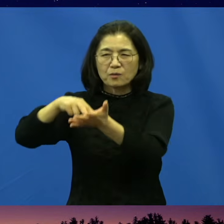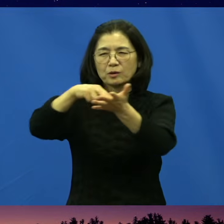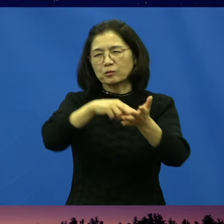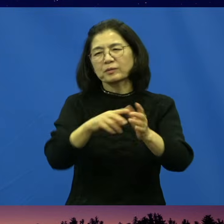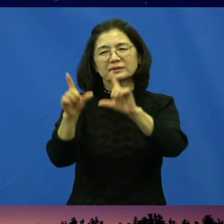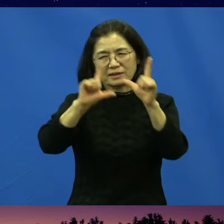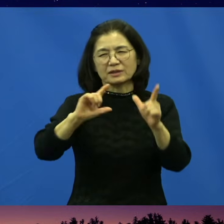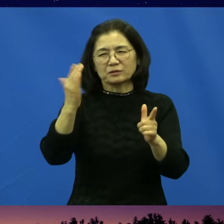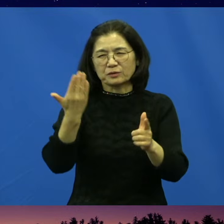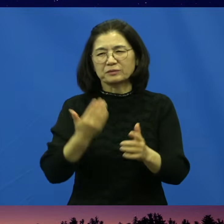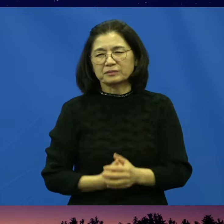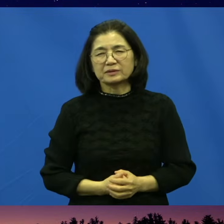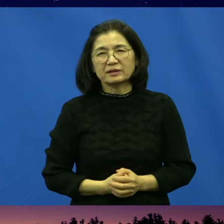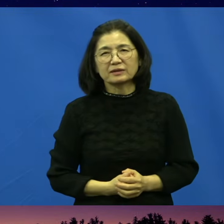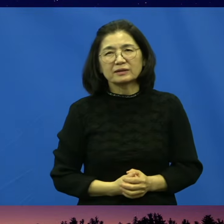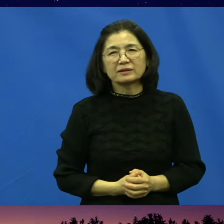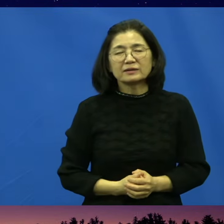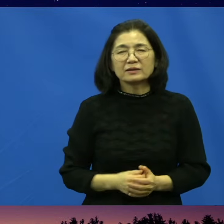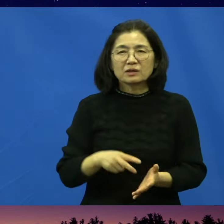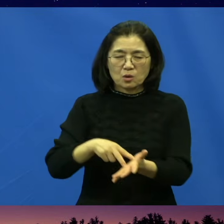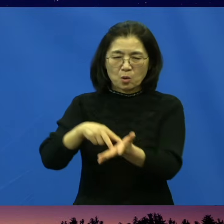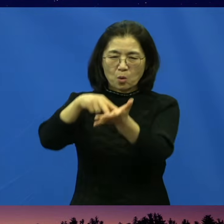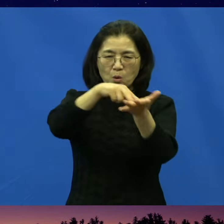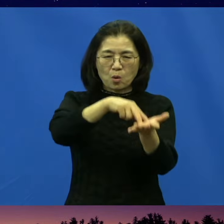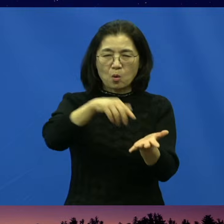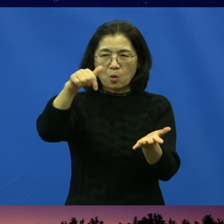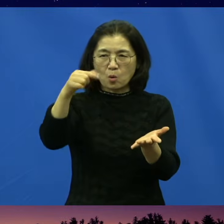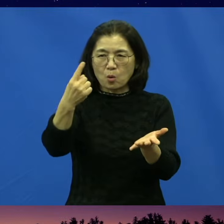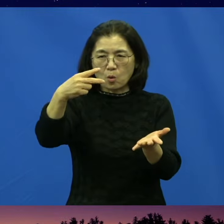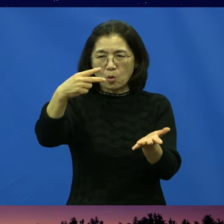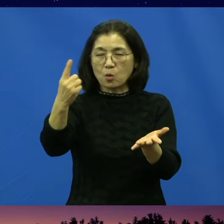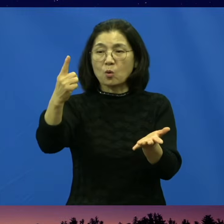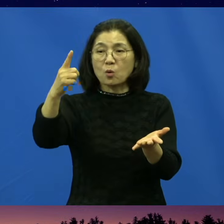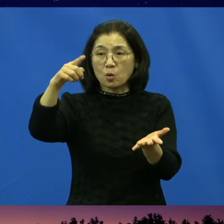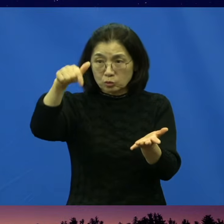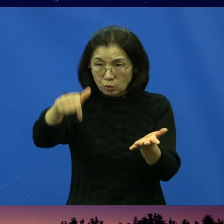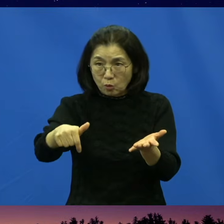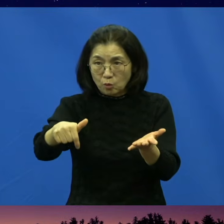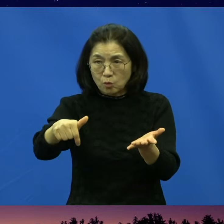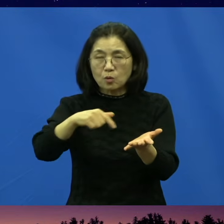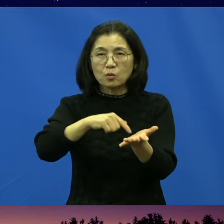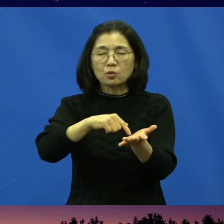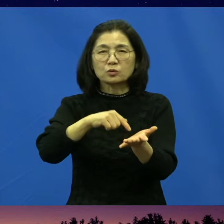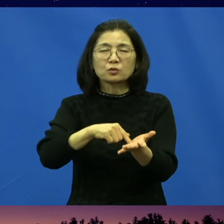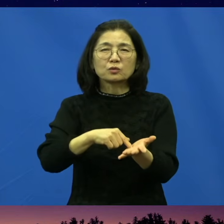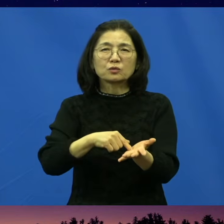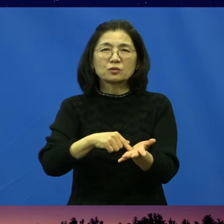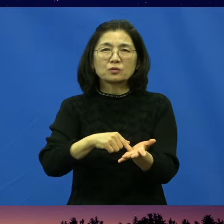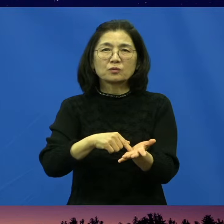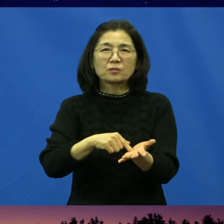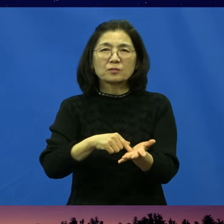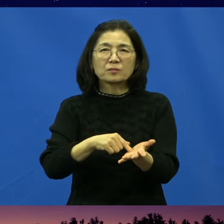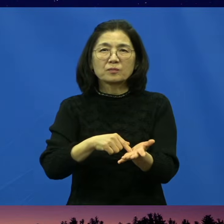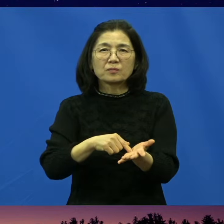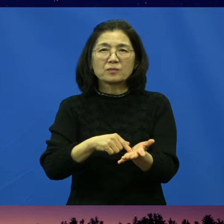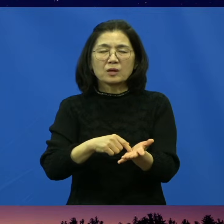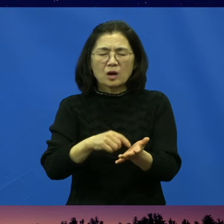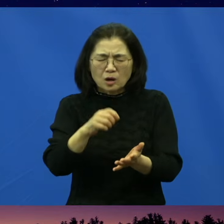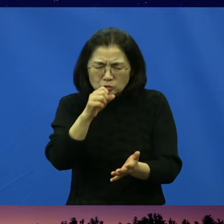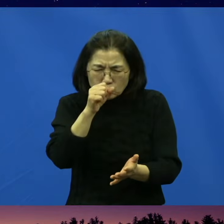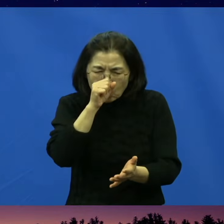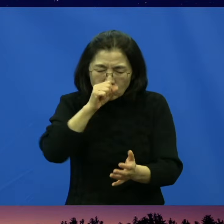것입니다. 여러분, 이 고독은, 이 내면의 인간 본연의 고독은 아무리 좋은